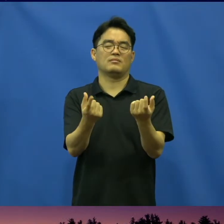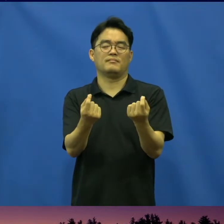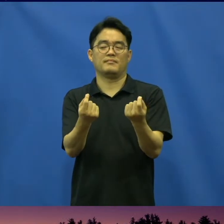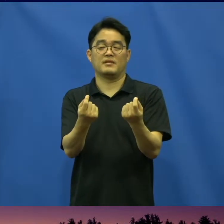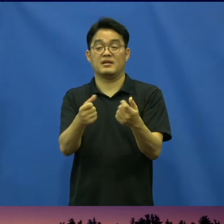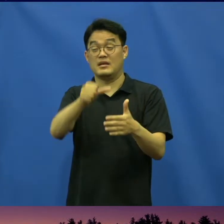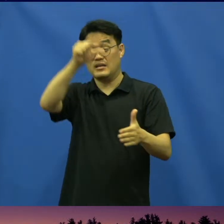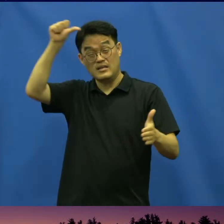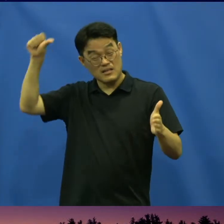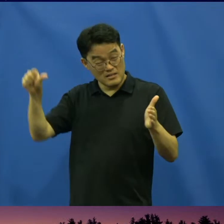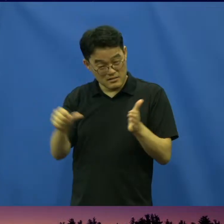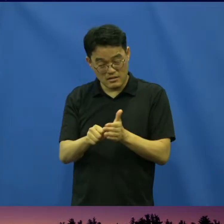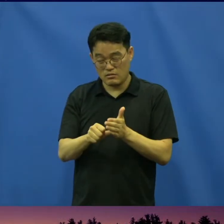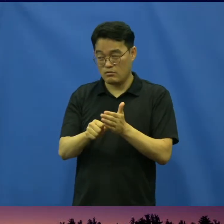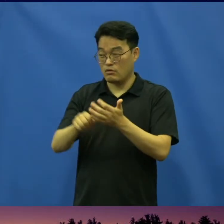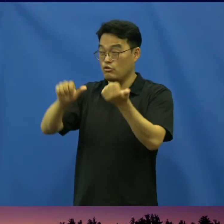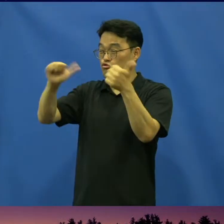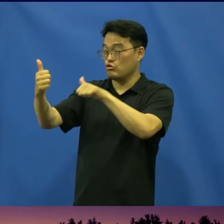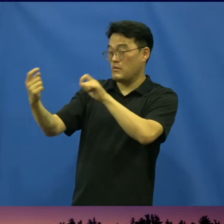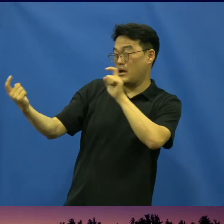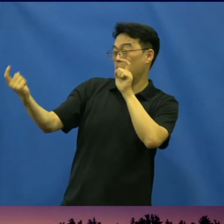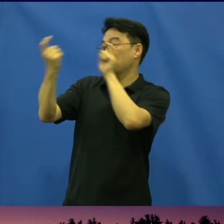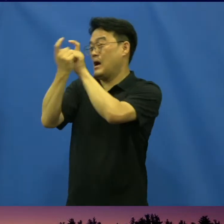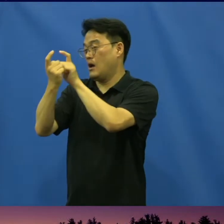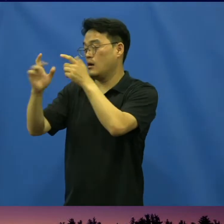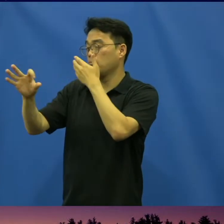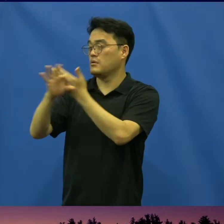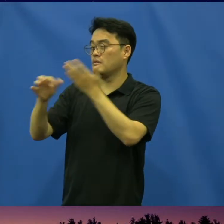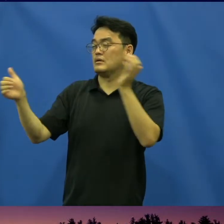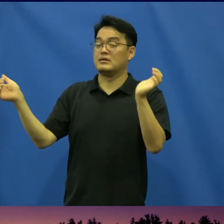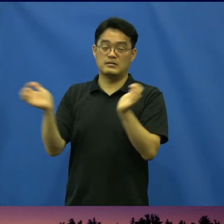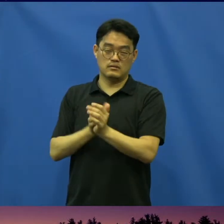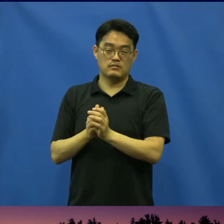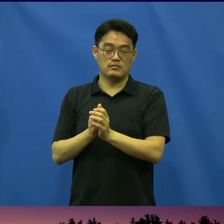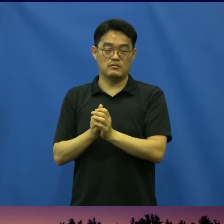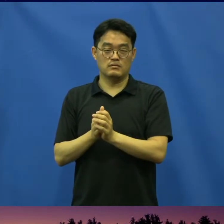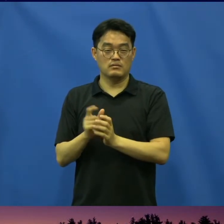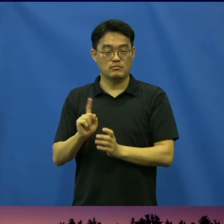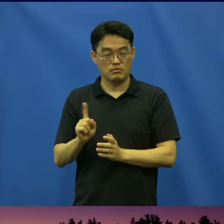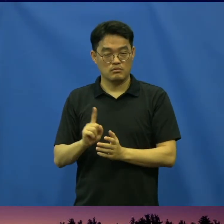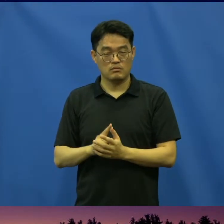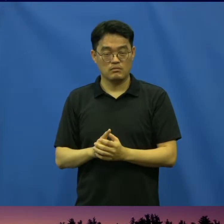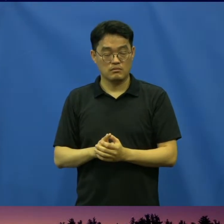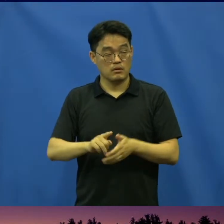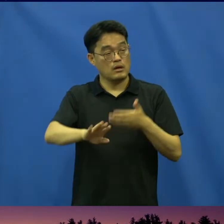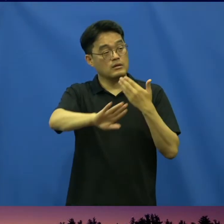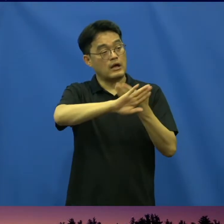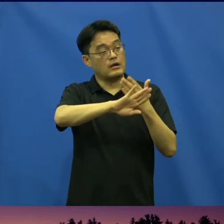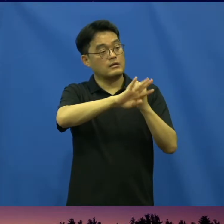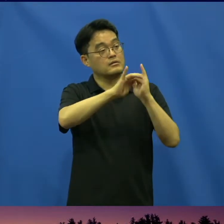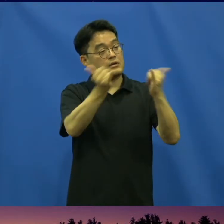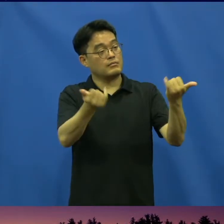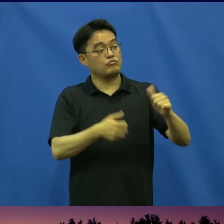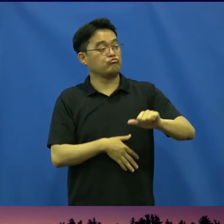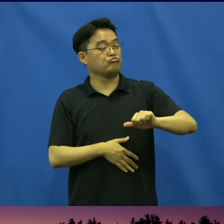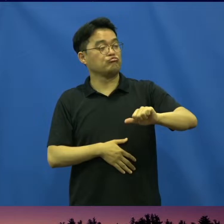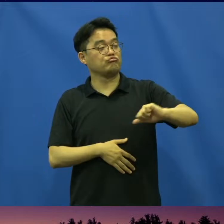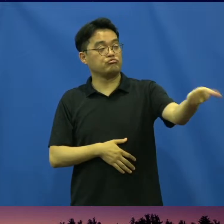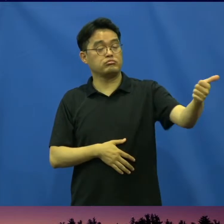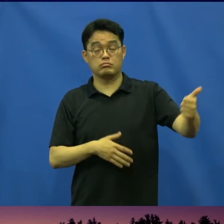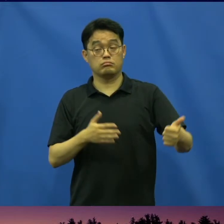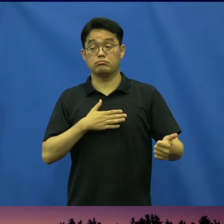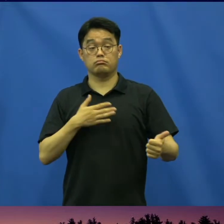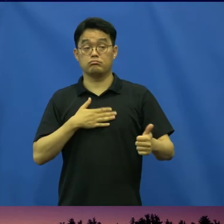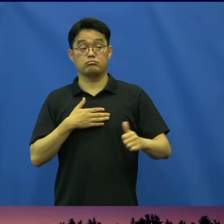여러분, 다른 사람들에게 일어날 것이라고 생각했던 것이 그건 나와 상관없어 안 해요. 누구에게 일어날지 몰라요.